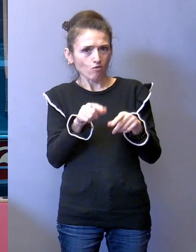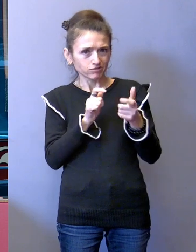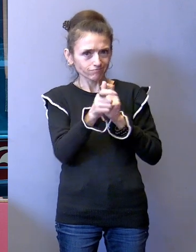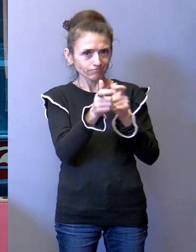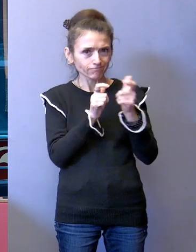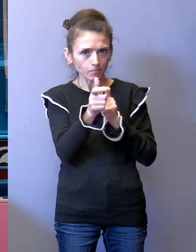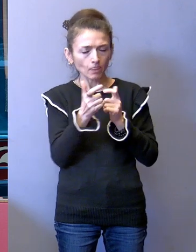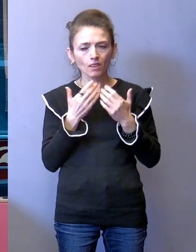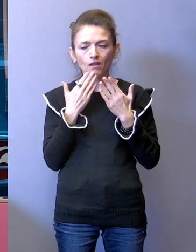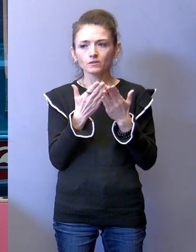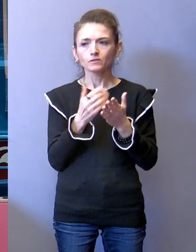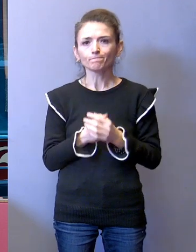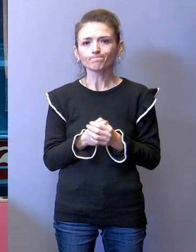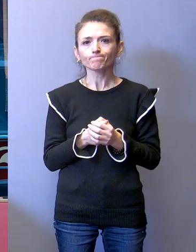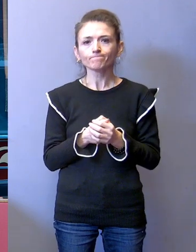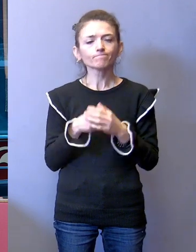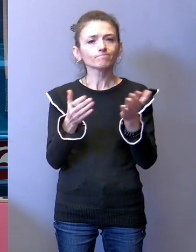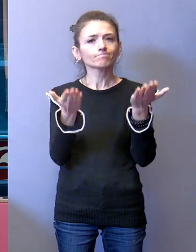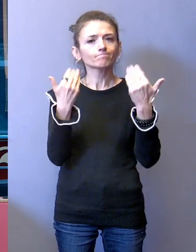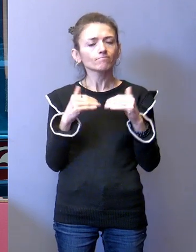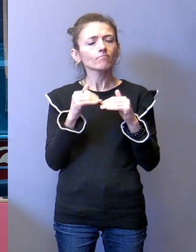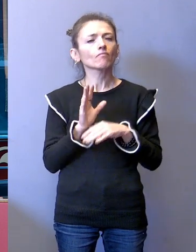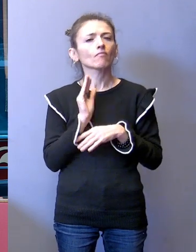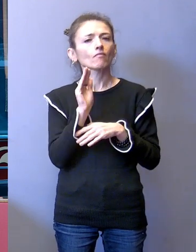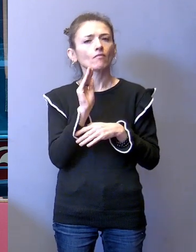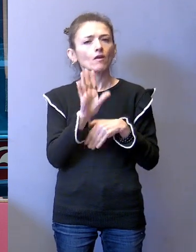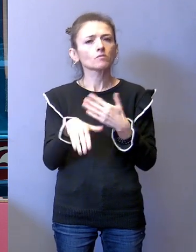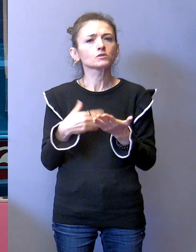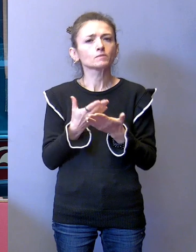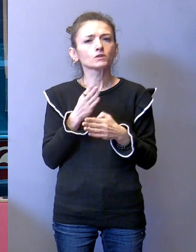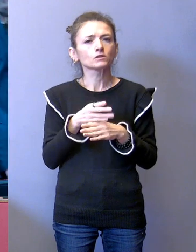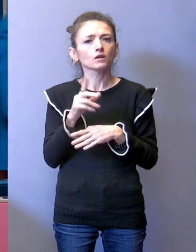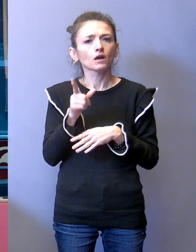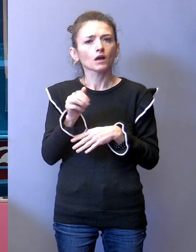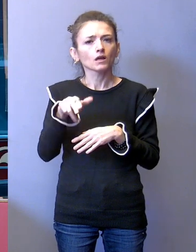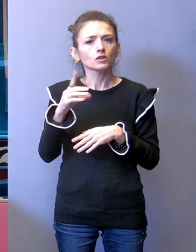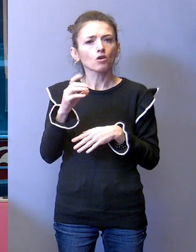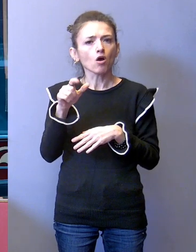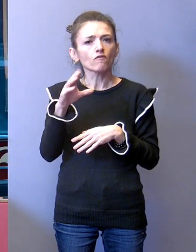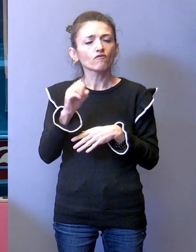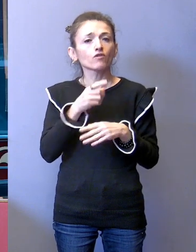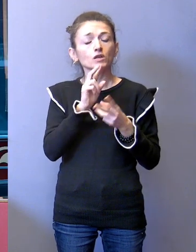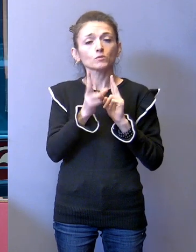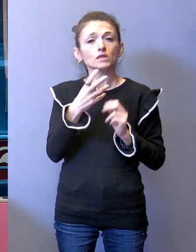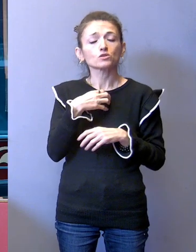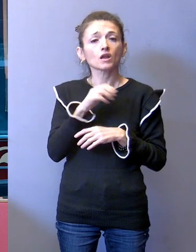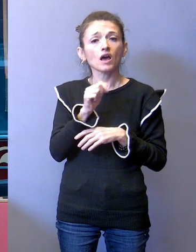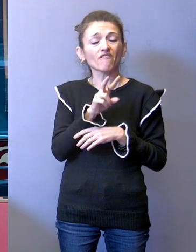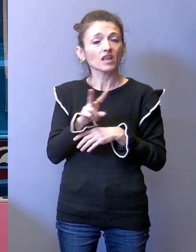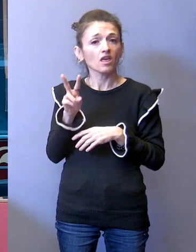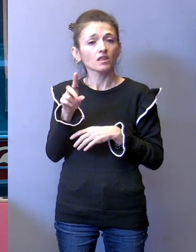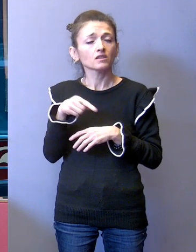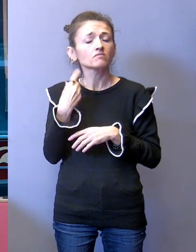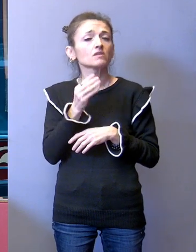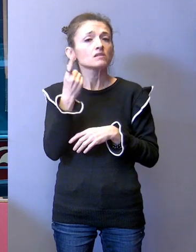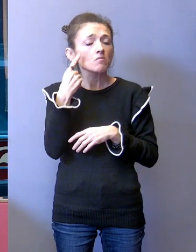procediamo con la prossima interrogazione quella presentata dal consigliere Gandolfo risponderà la sezione avvenente si chiede